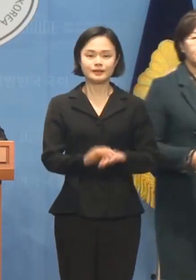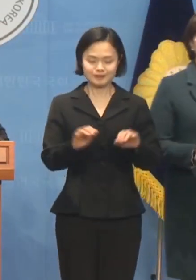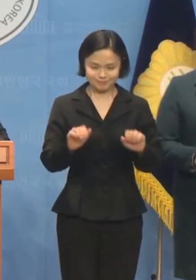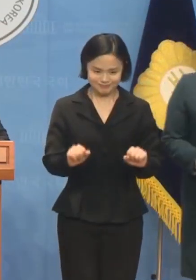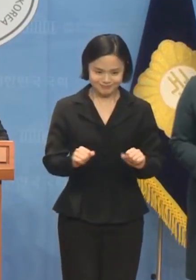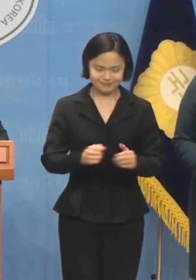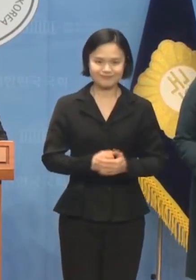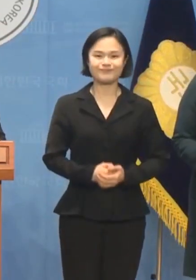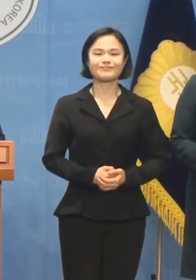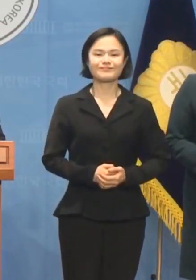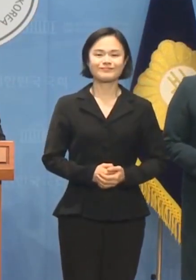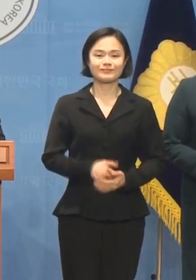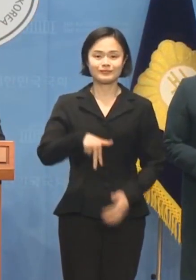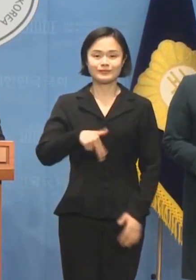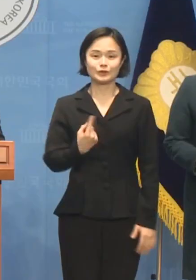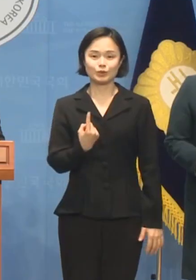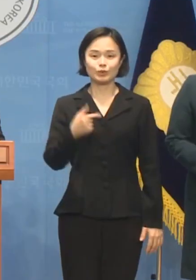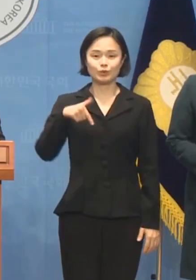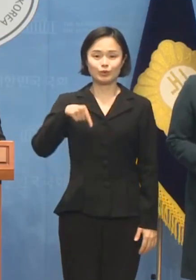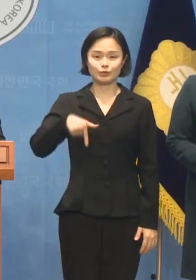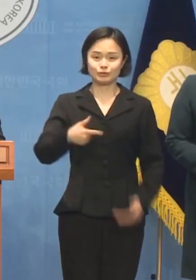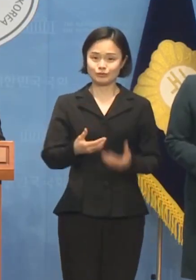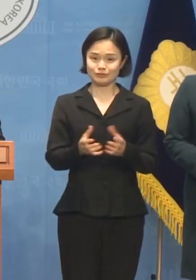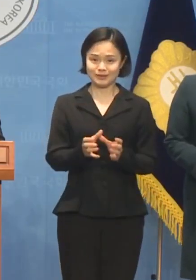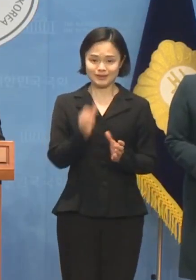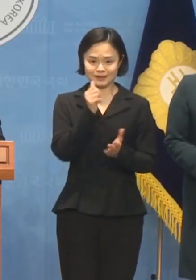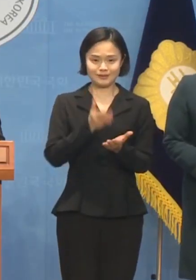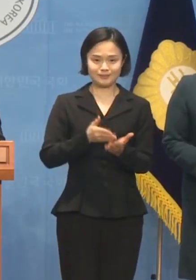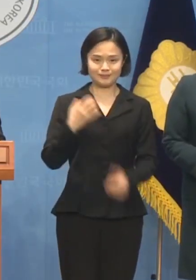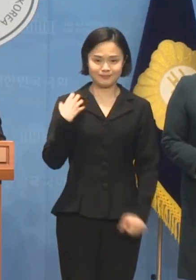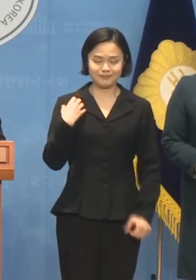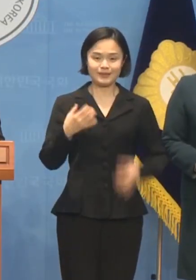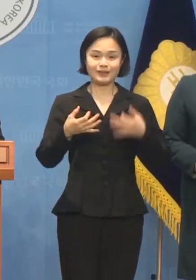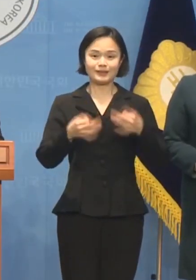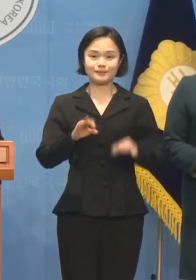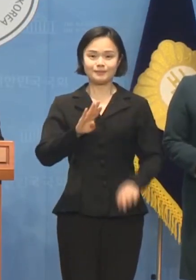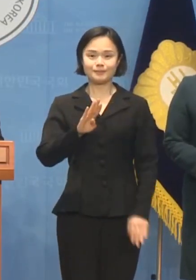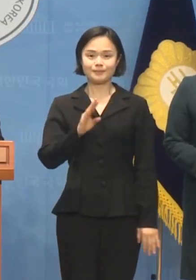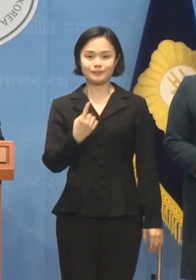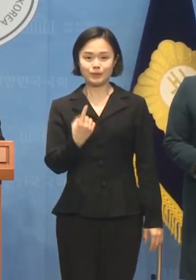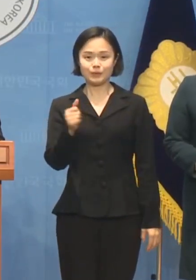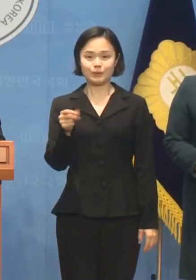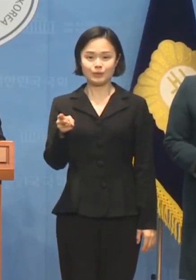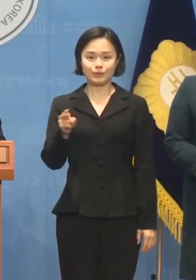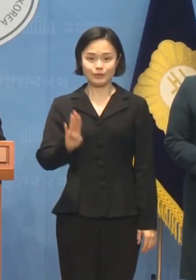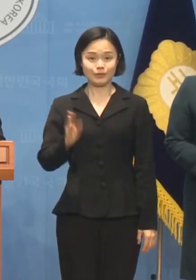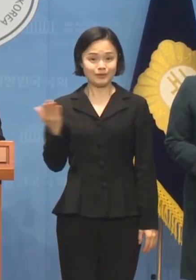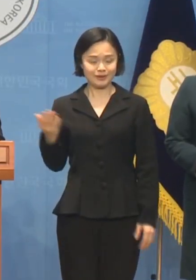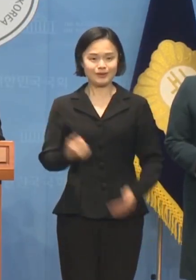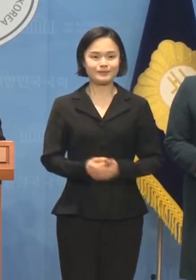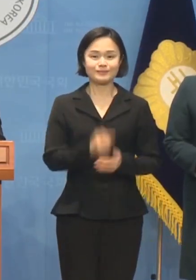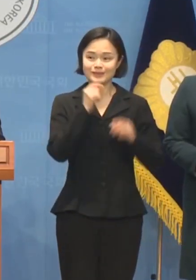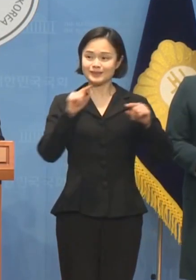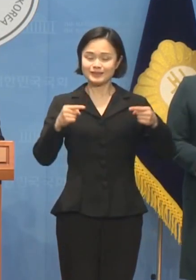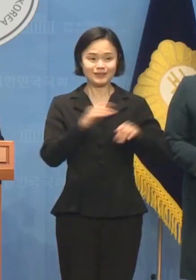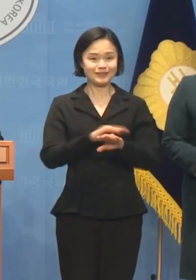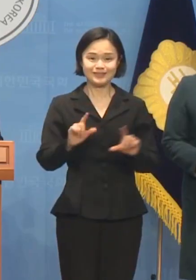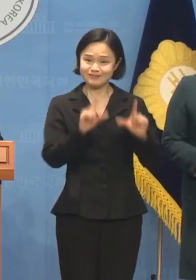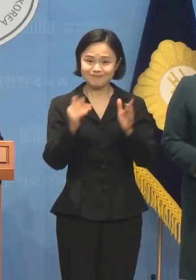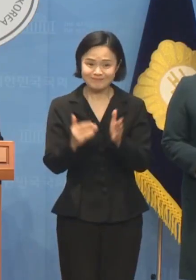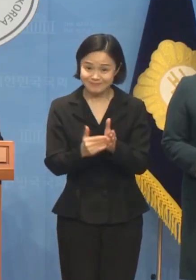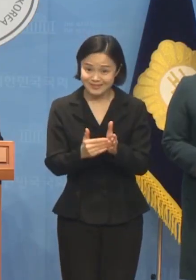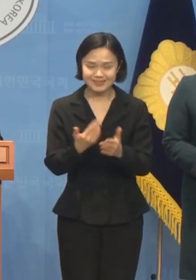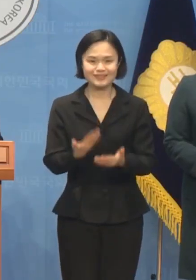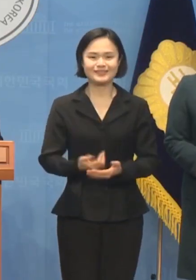안녕하십니까. 언론인 여러분, 조국혁신당 대변인 김보협입니다. 설 연휴 잘 보내셨습니까? 설